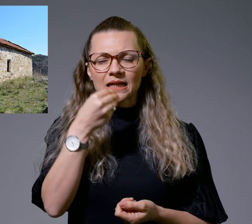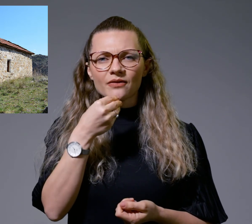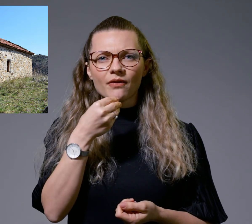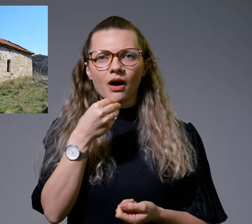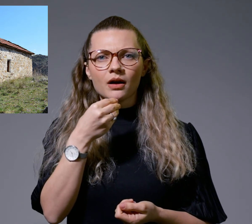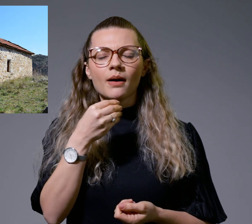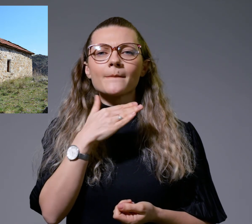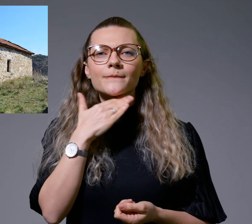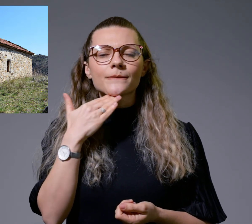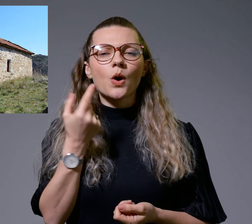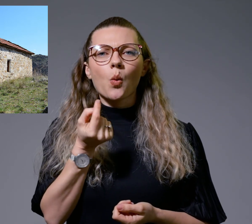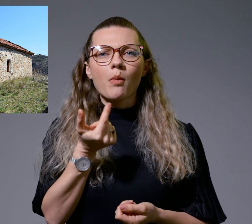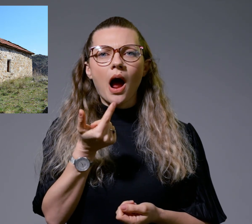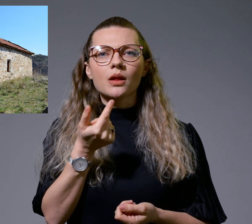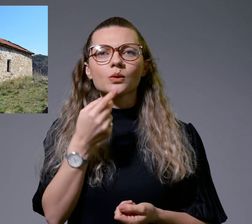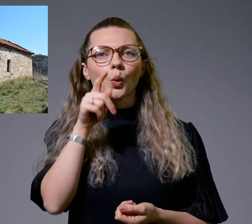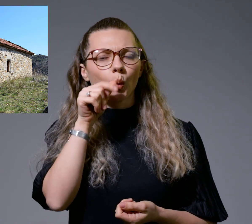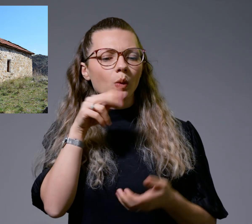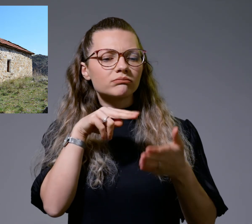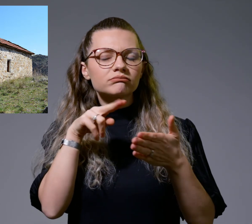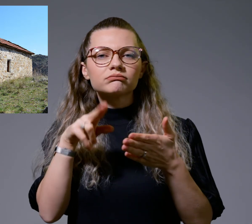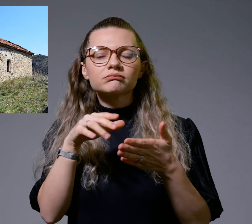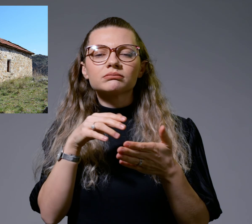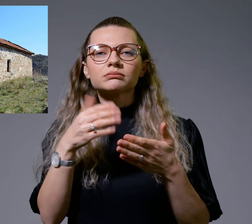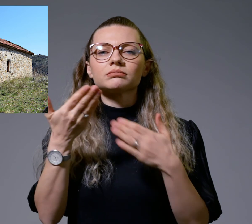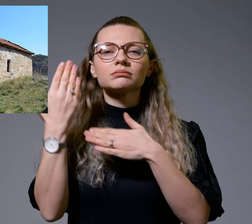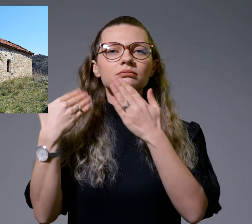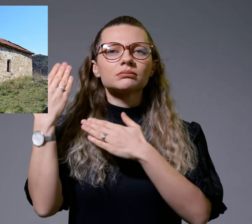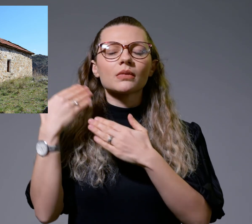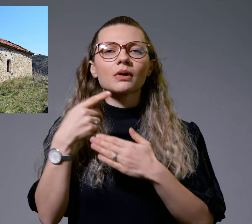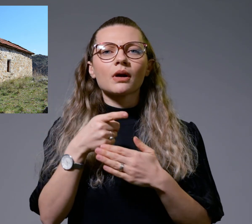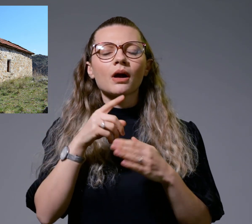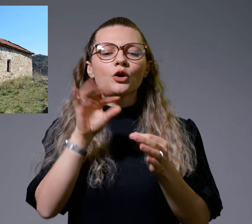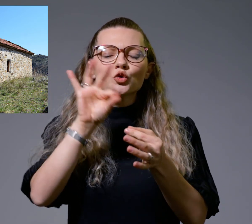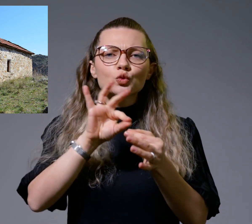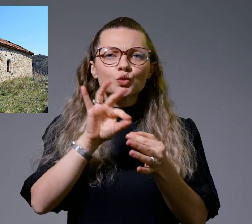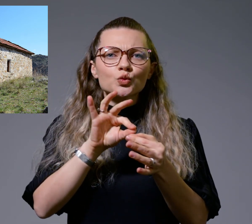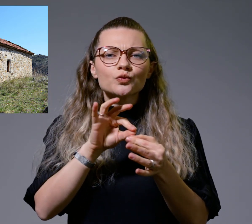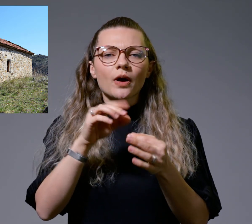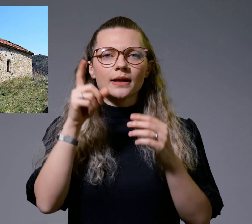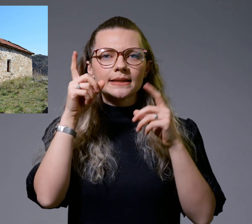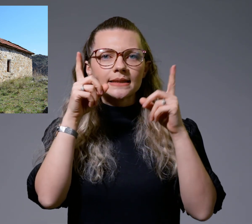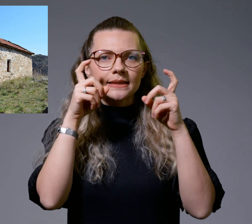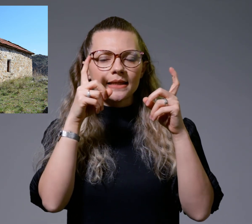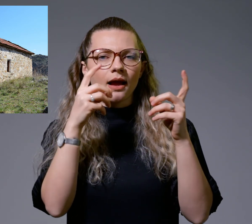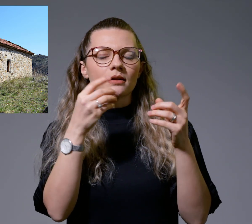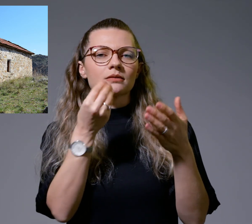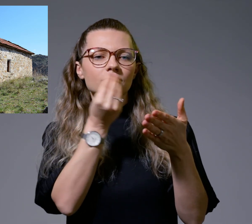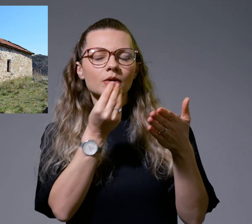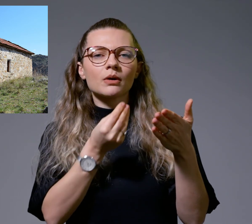многу малку проучувана во минатото, но според сочуваното сликарство датира од крајот